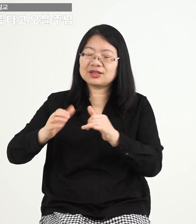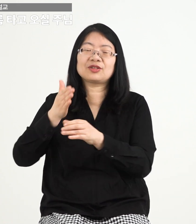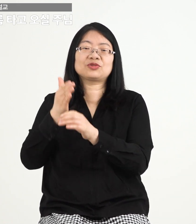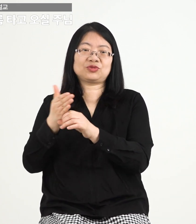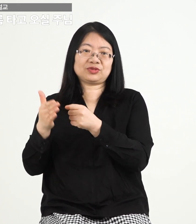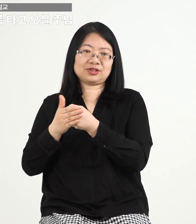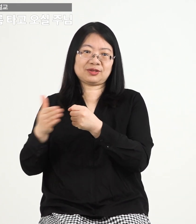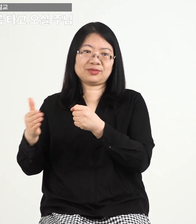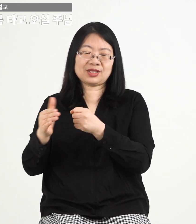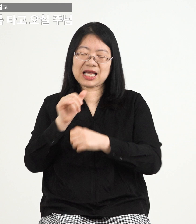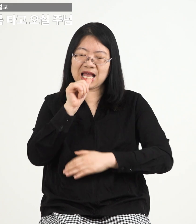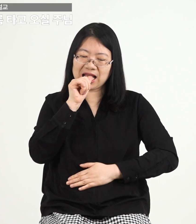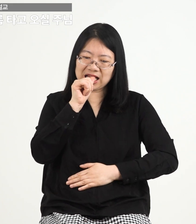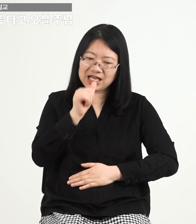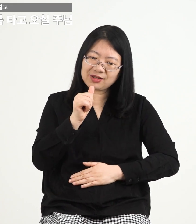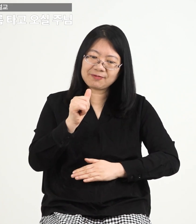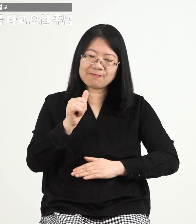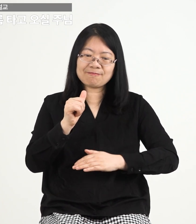절대적인 위치입니다.